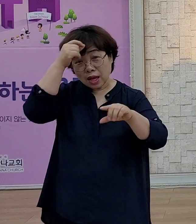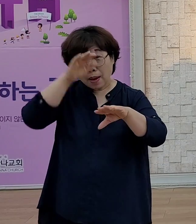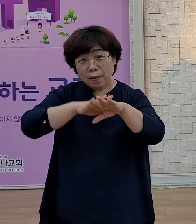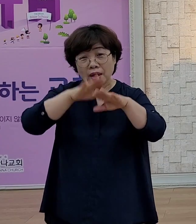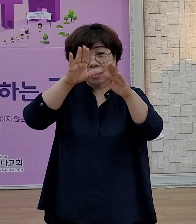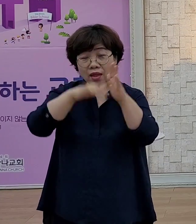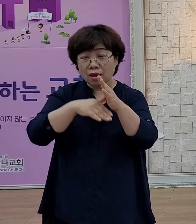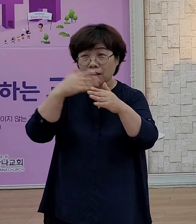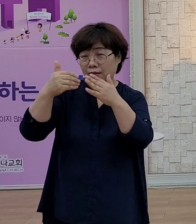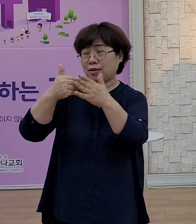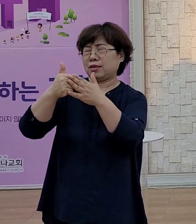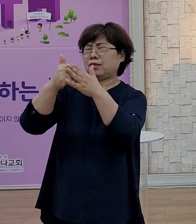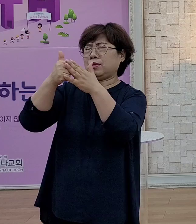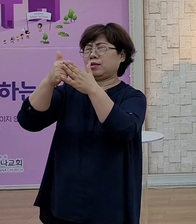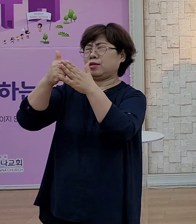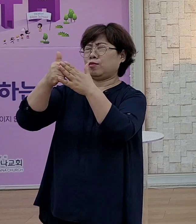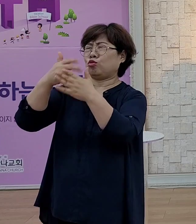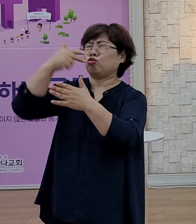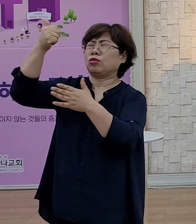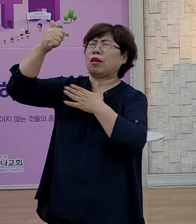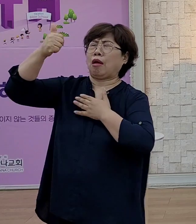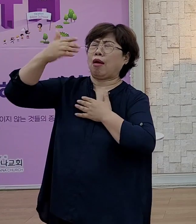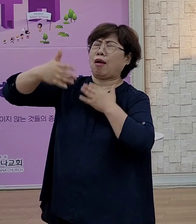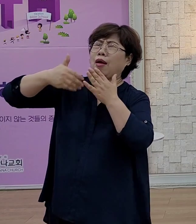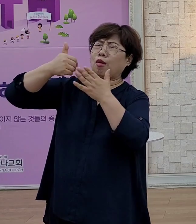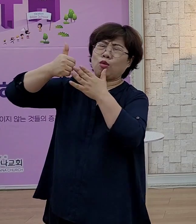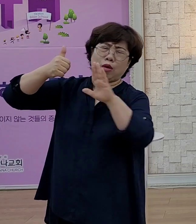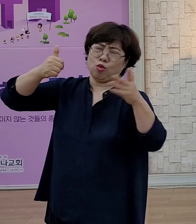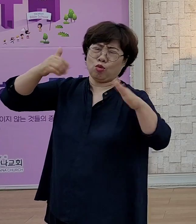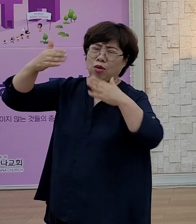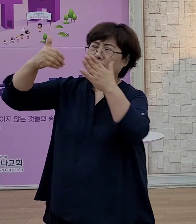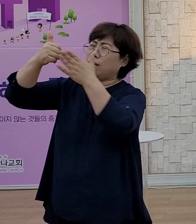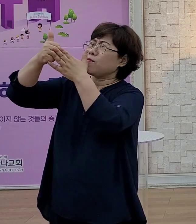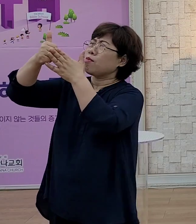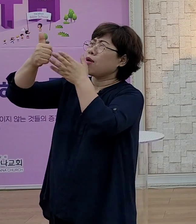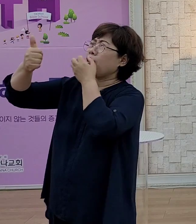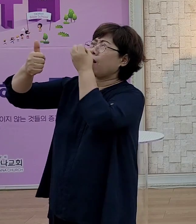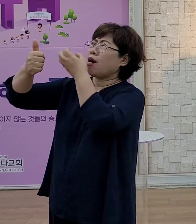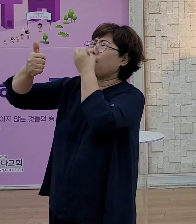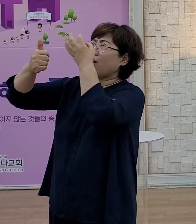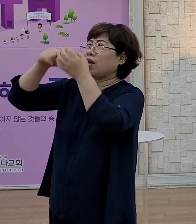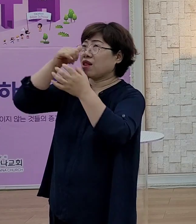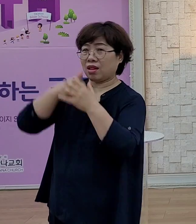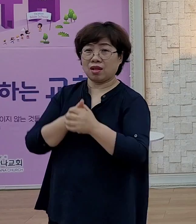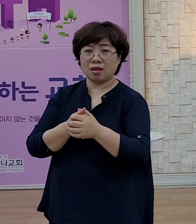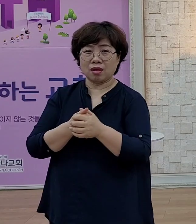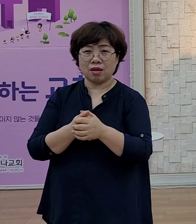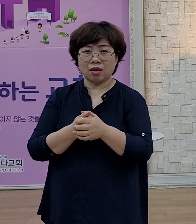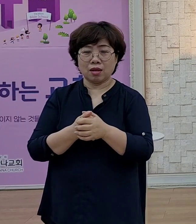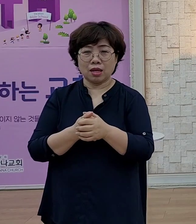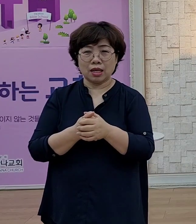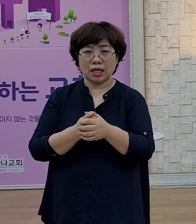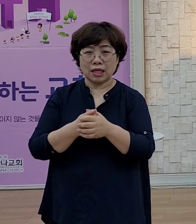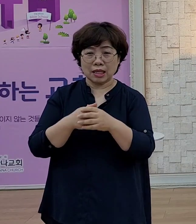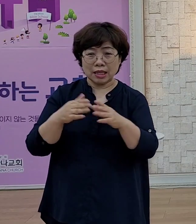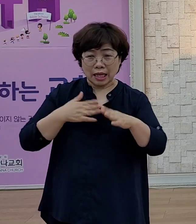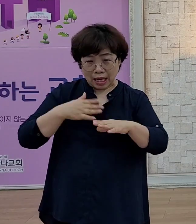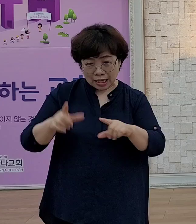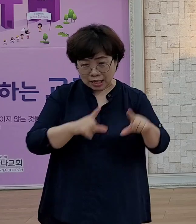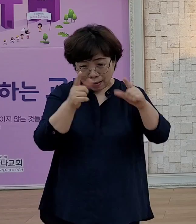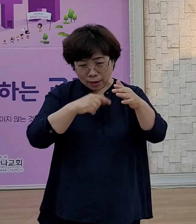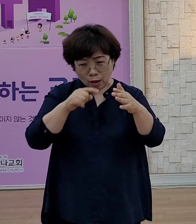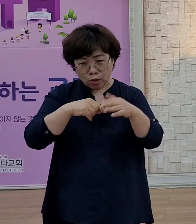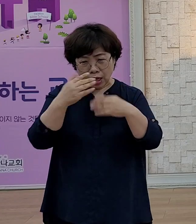때는 당연히 우리의 주인 누구이십니까? 하나님이십니다. 여러분, 우리의 삶에서 하나님 전혀 안 계시다고 제가 말하지 않았습니다.